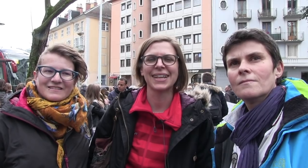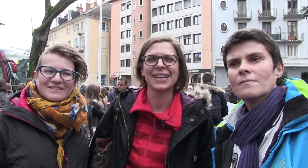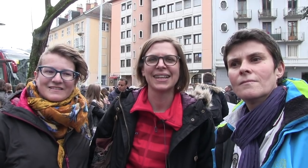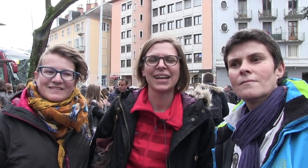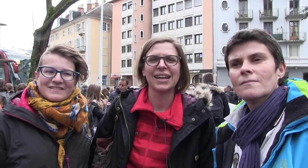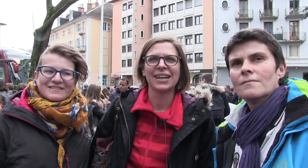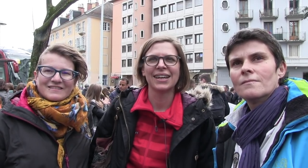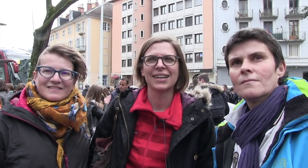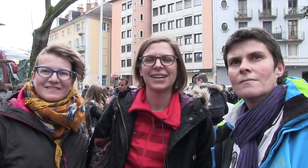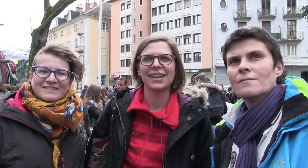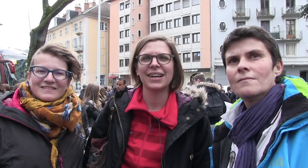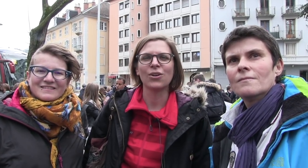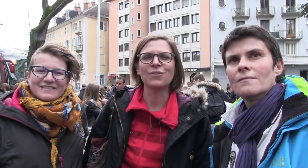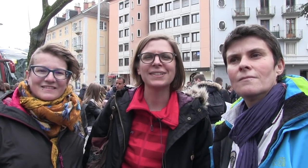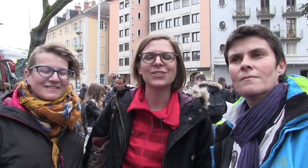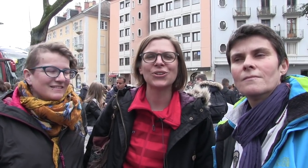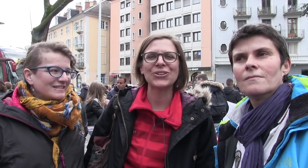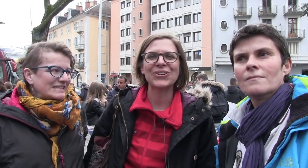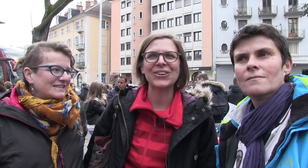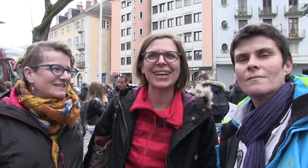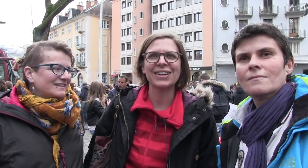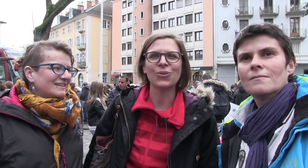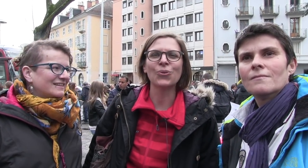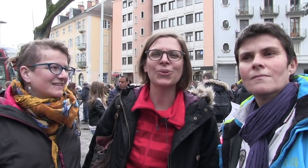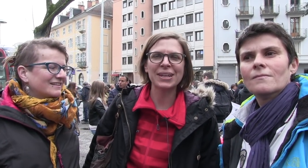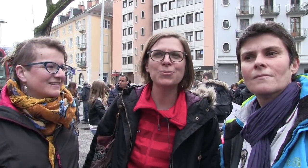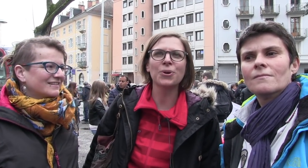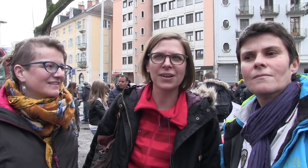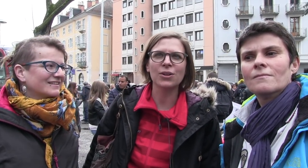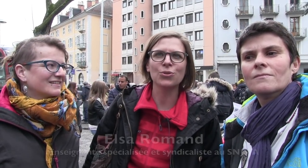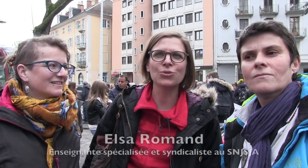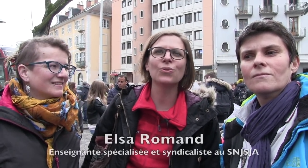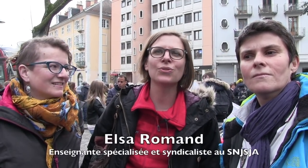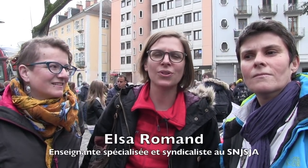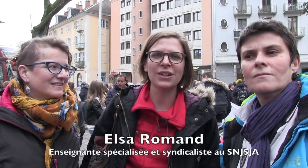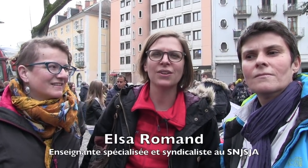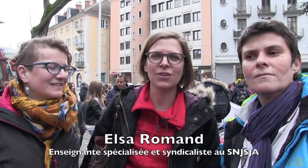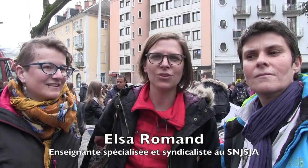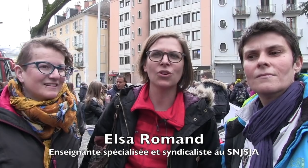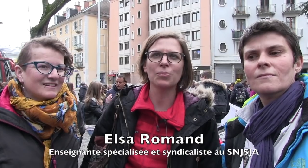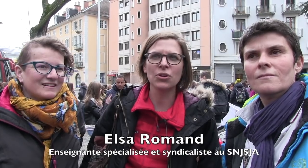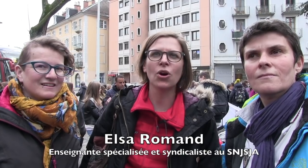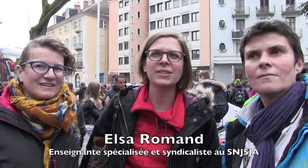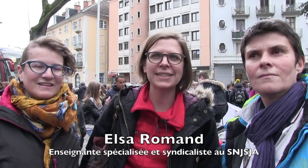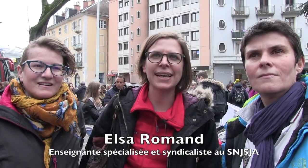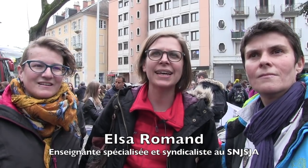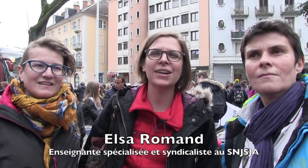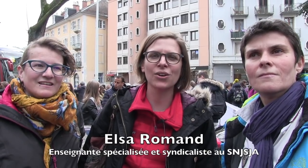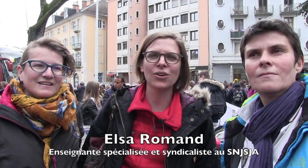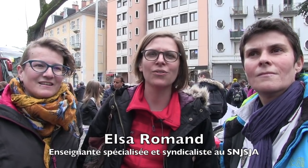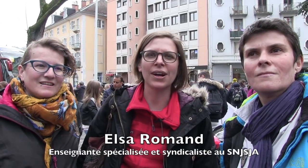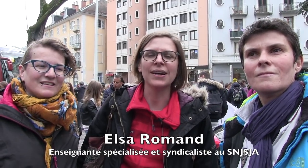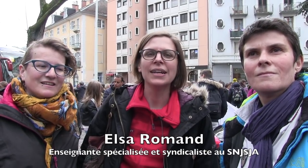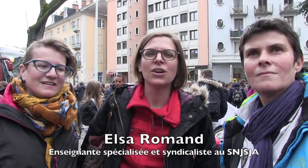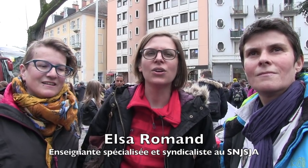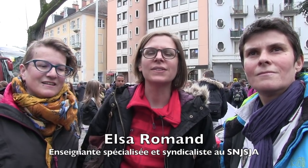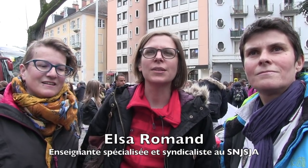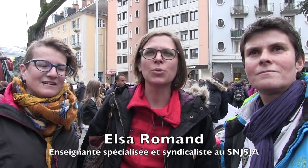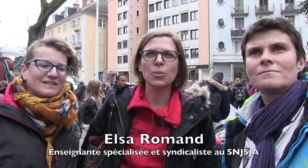cas, et à vos oreilles? Alors en fait, on est pour l'inclusion dans le milieu ordinaire, voilà. Ce qui pose